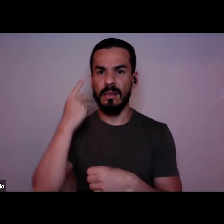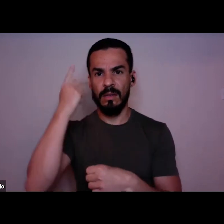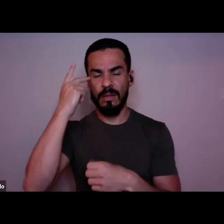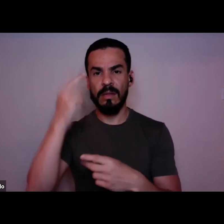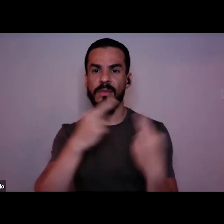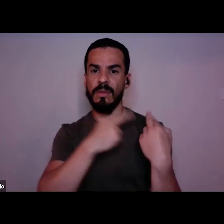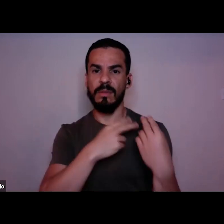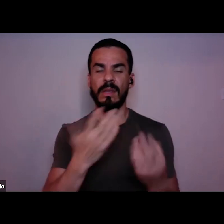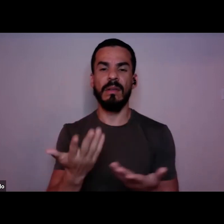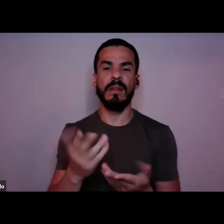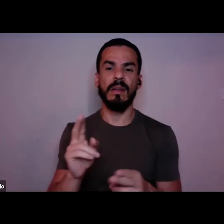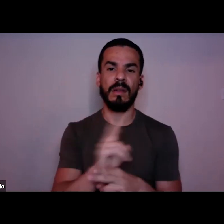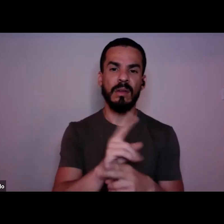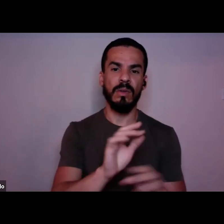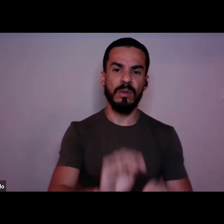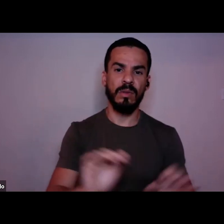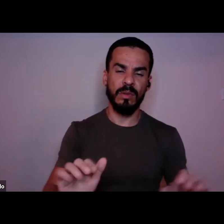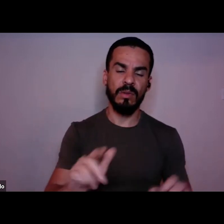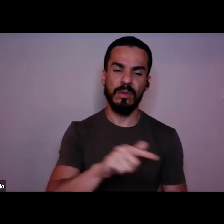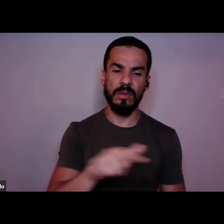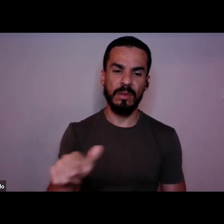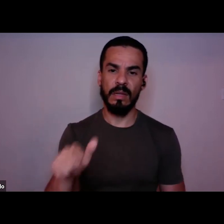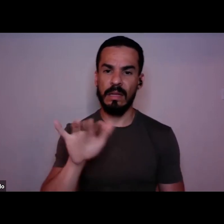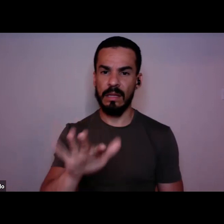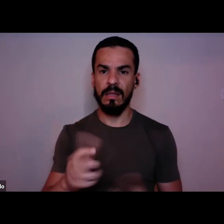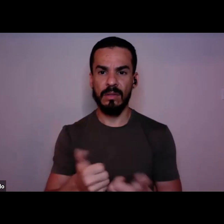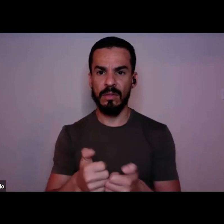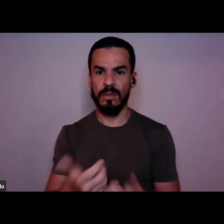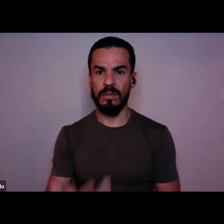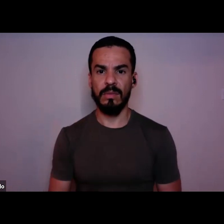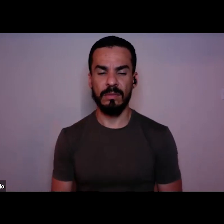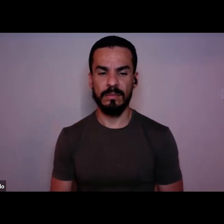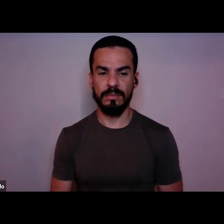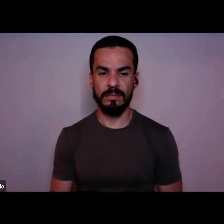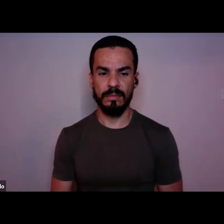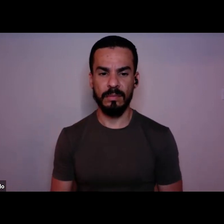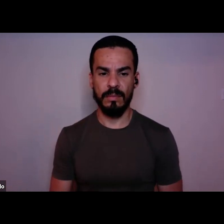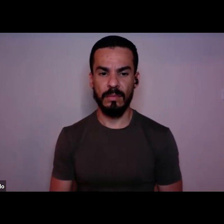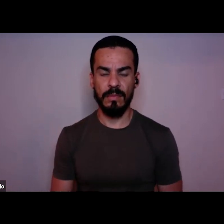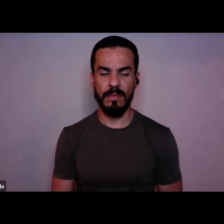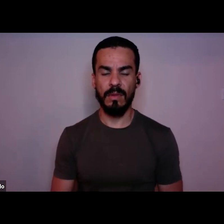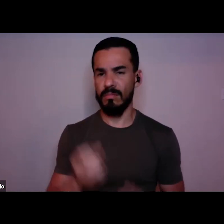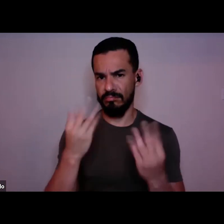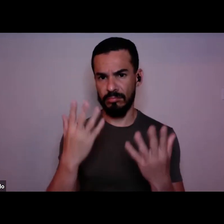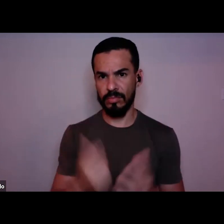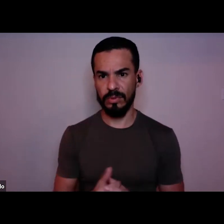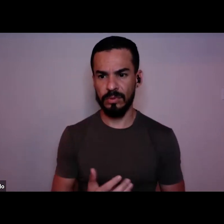crianza en el uso que hacen las niñas y los niños de estos dispositivos cuánto incide a mucho